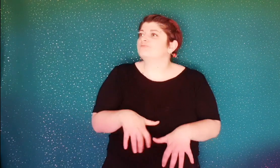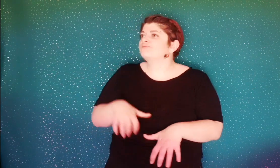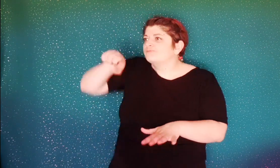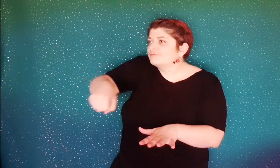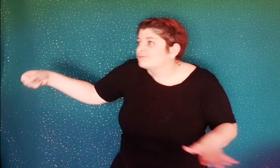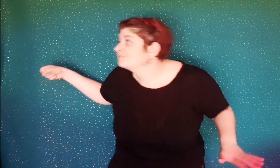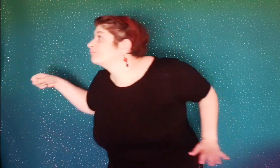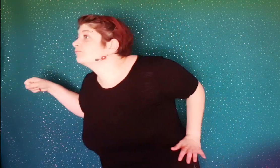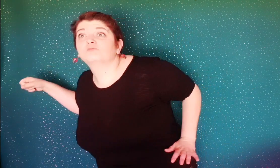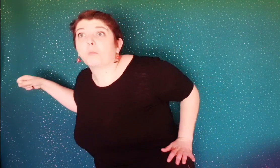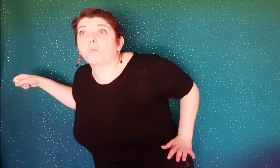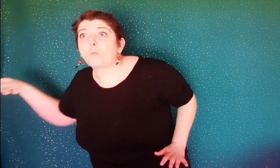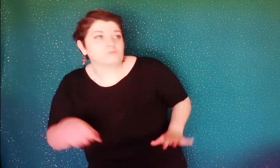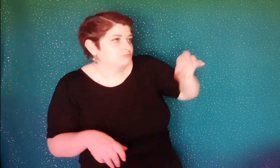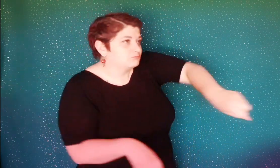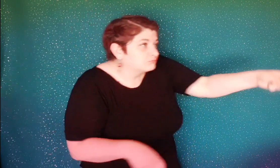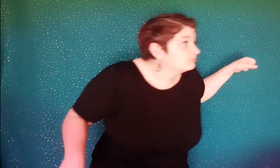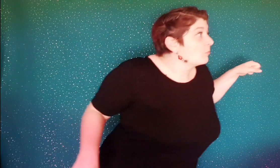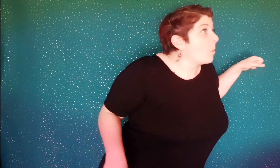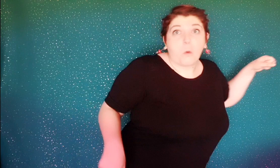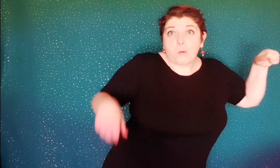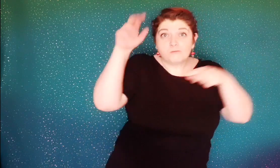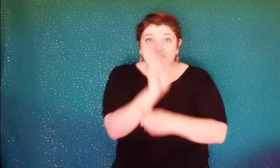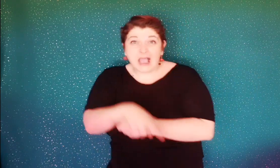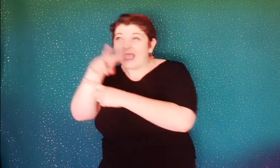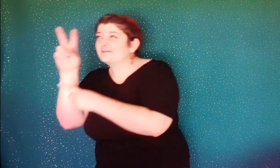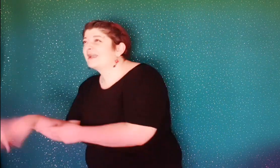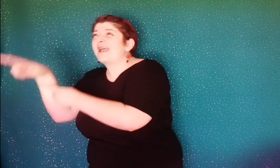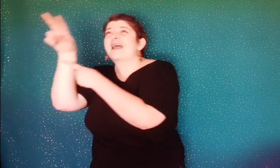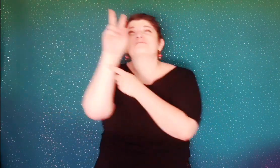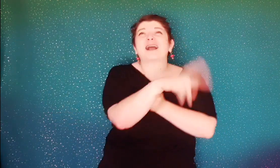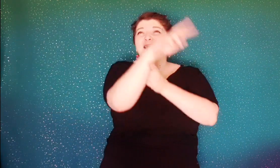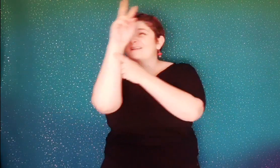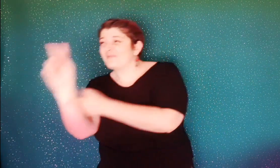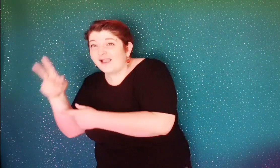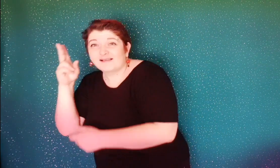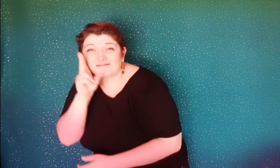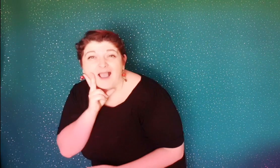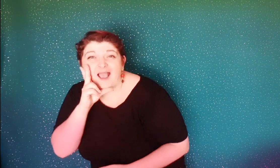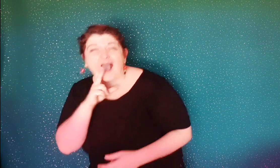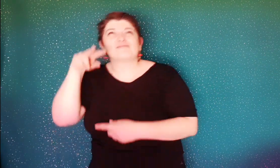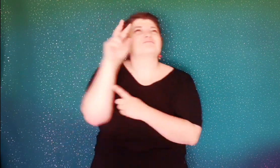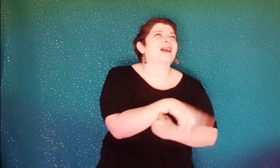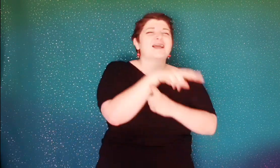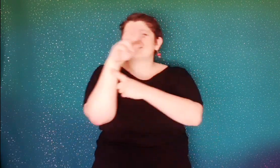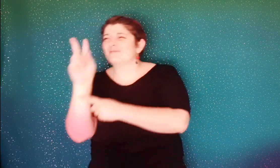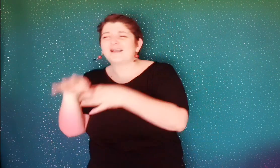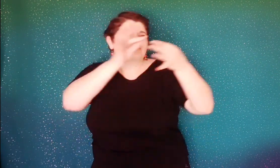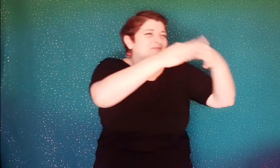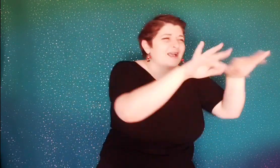Pompon ours en profite pour visiter. De la cave au grenier,